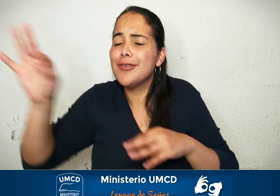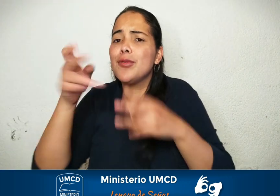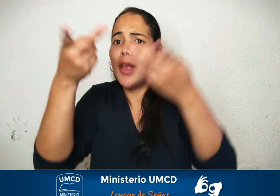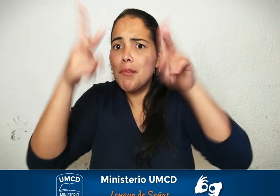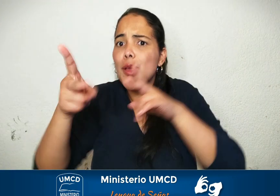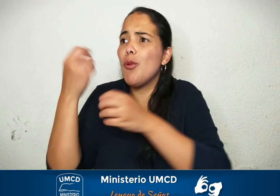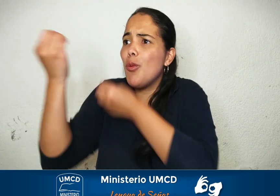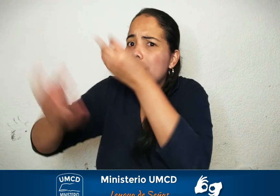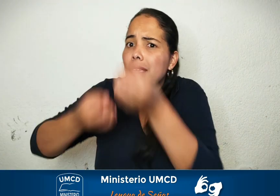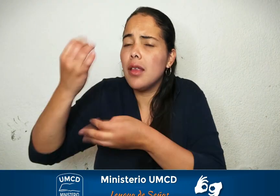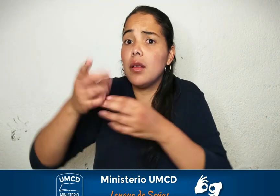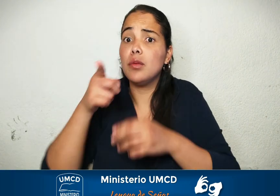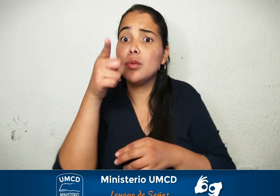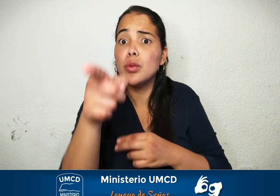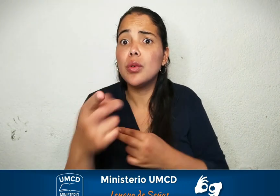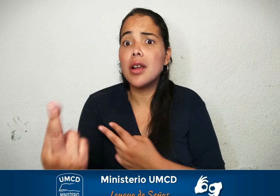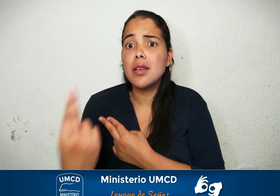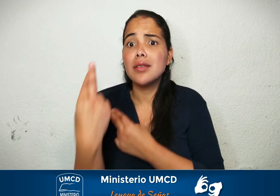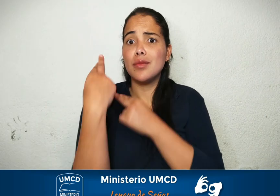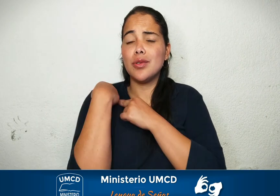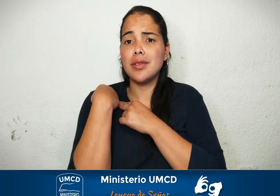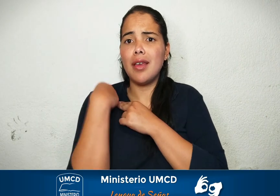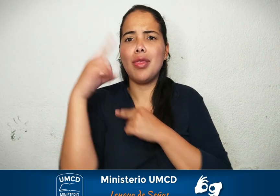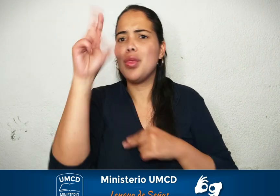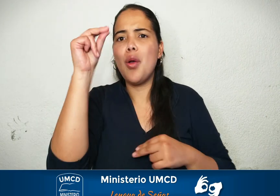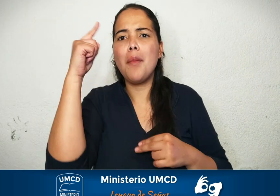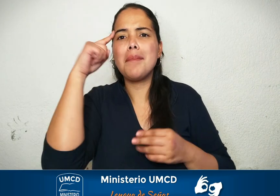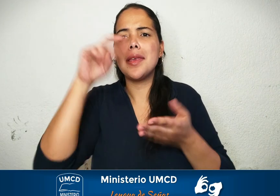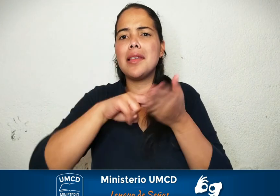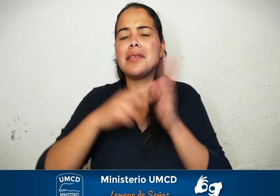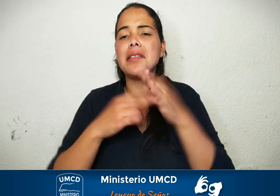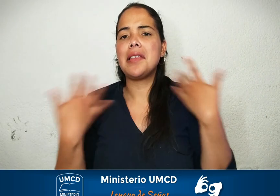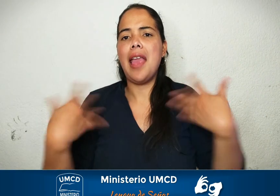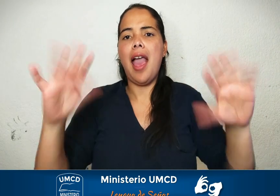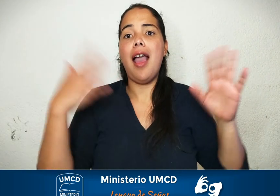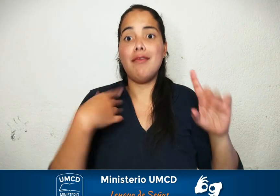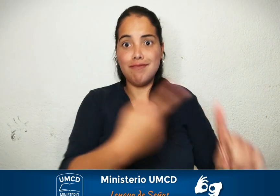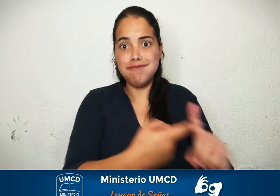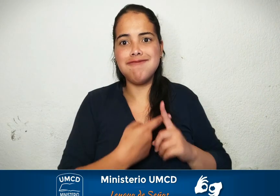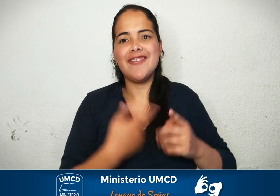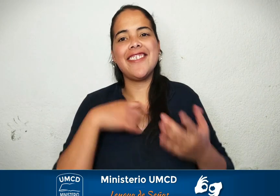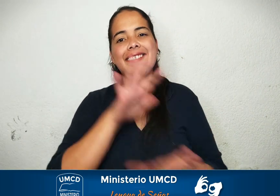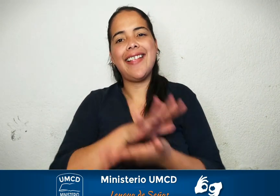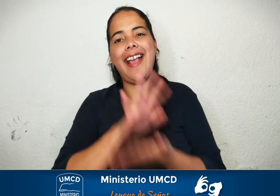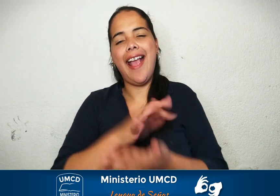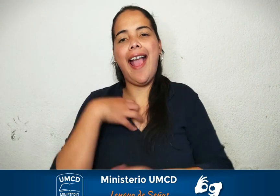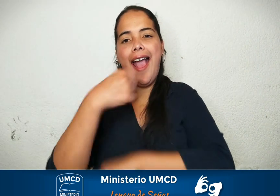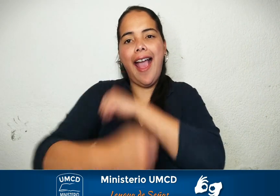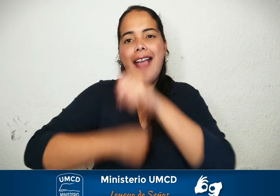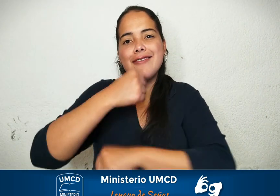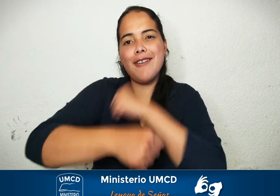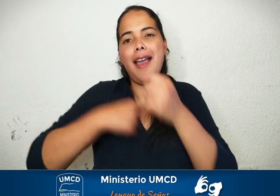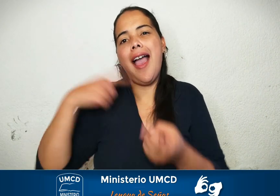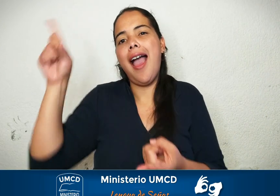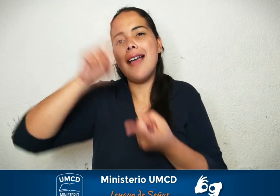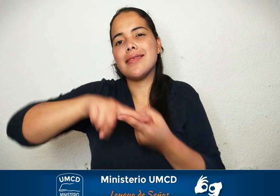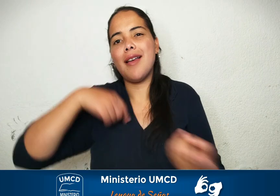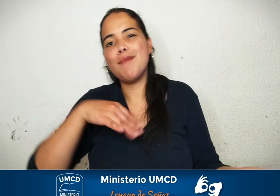una responsabilidad que tenía, un impulso que estaba en su interior. Como él lo expresa en esta palabra, había